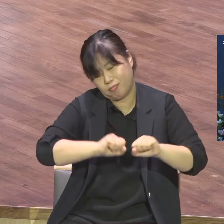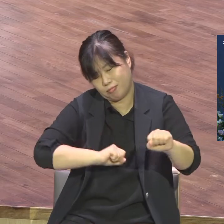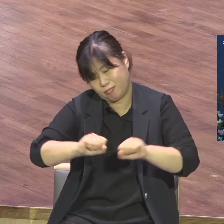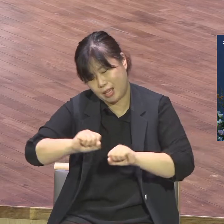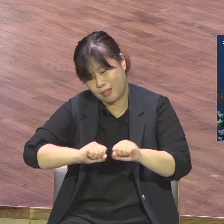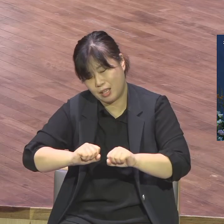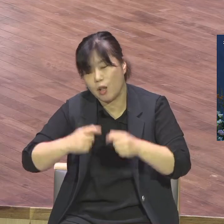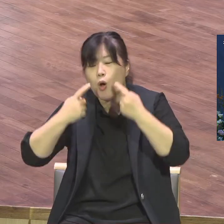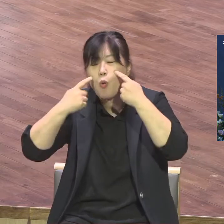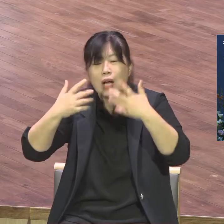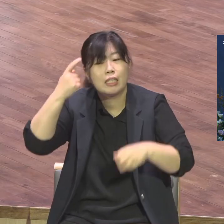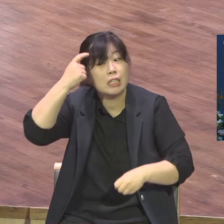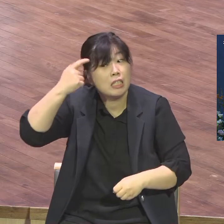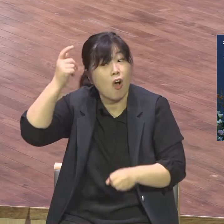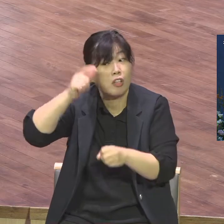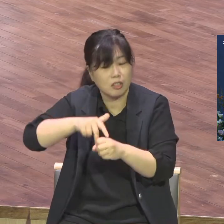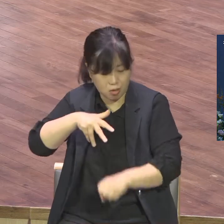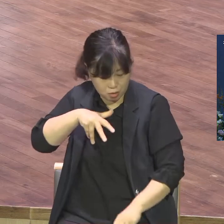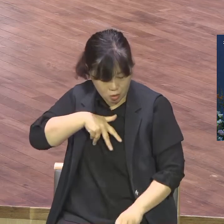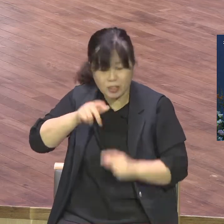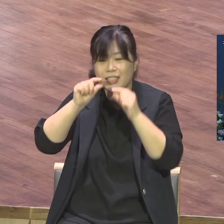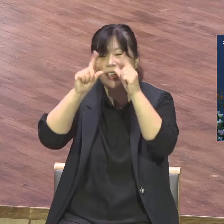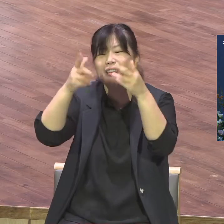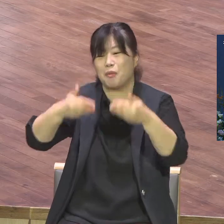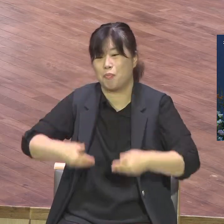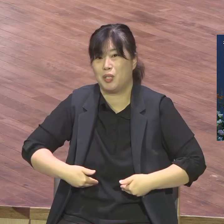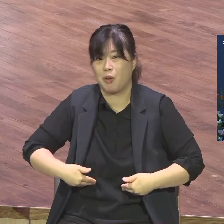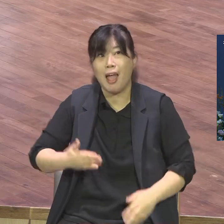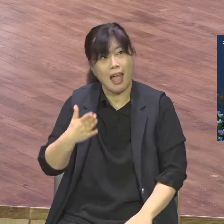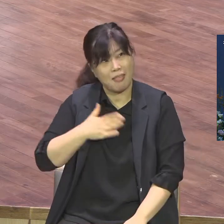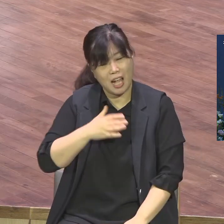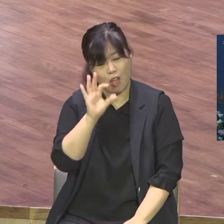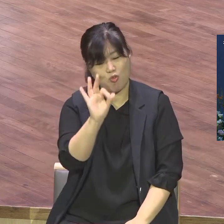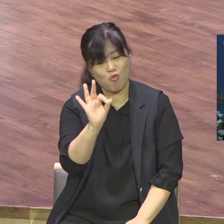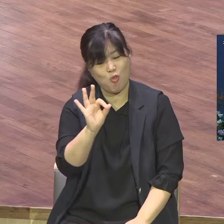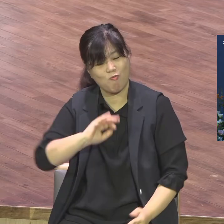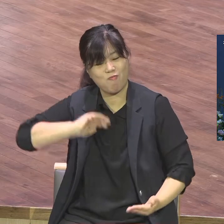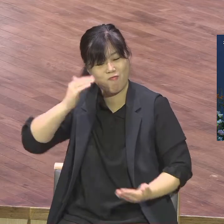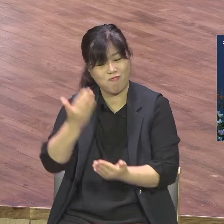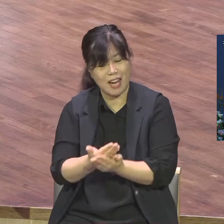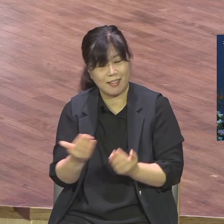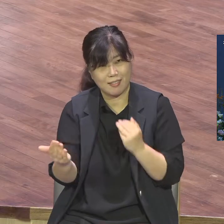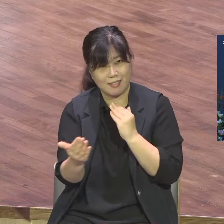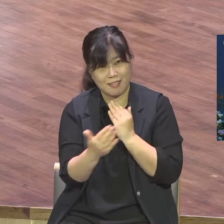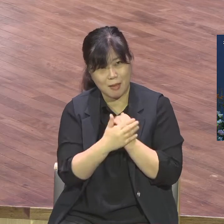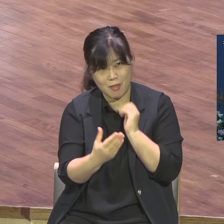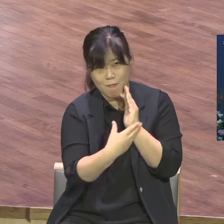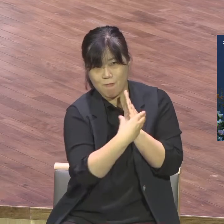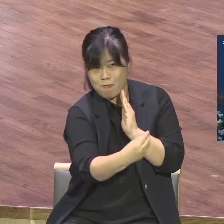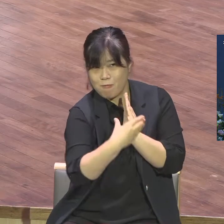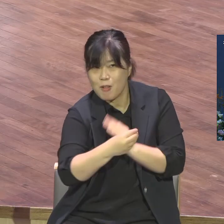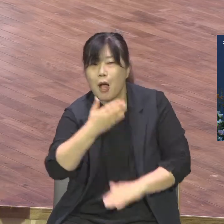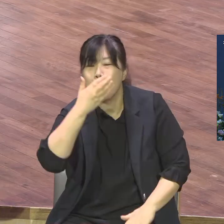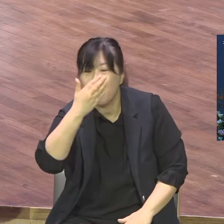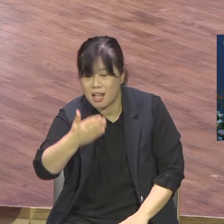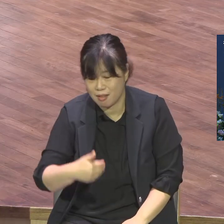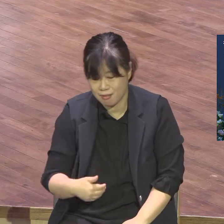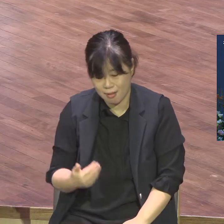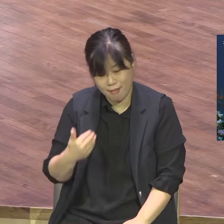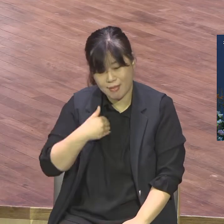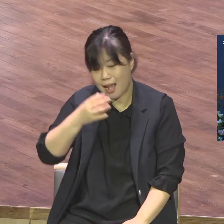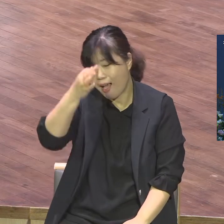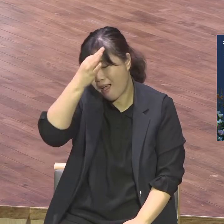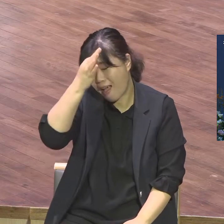내가 능력이 좋아서, 내가 말이지 돈이 많아서 아니에요. 하나님이 주신 힘을 가지고 하나님의 일을